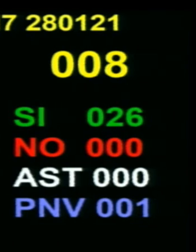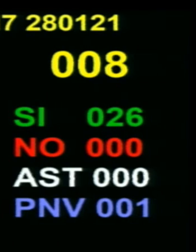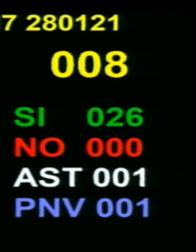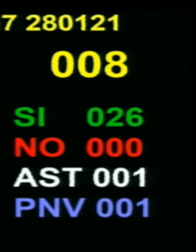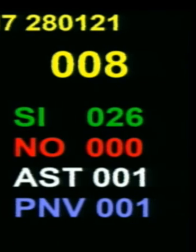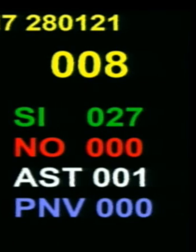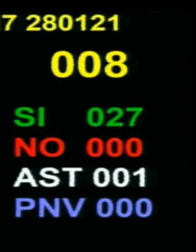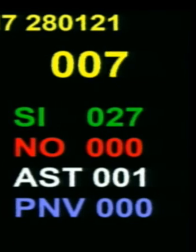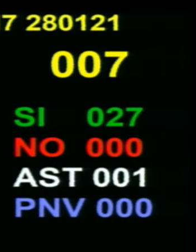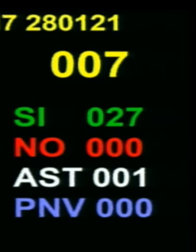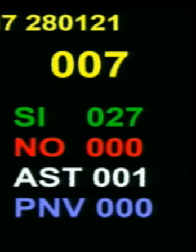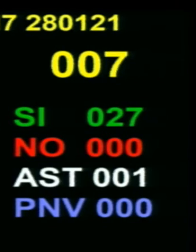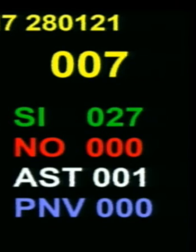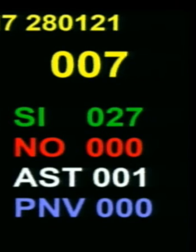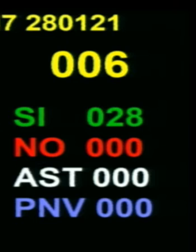farò